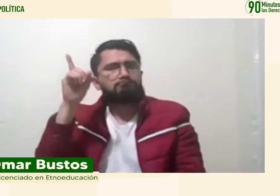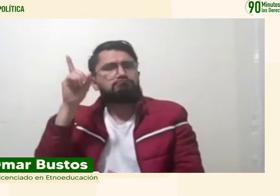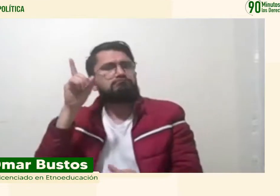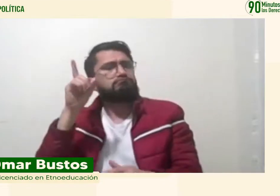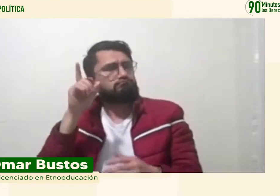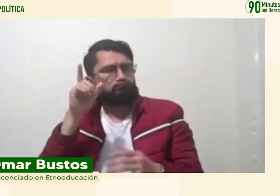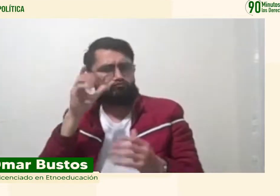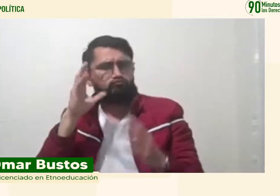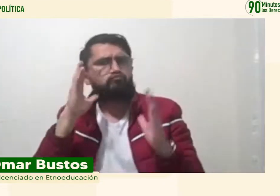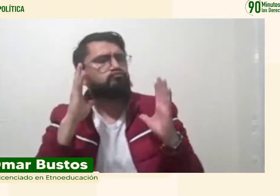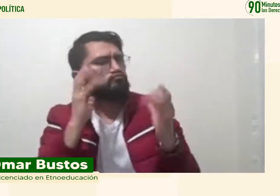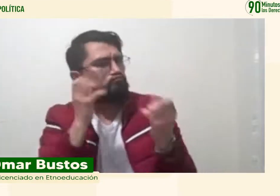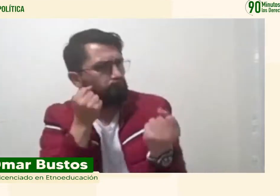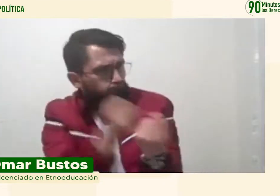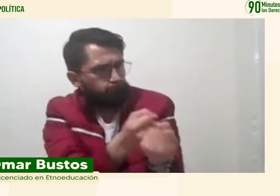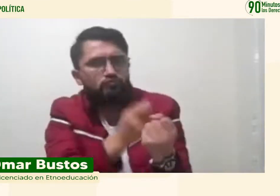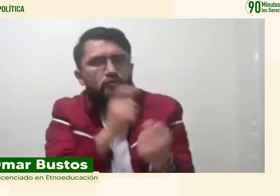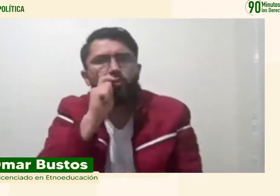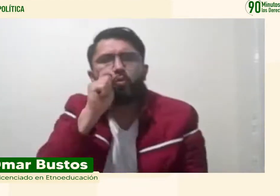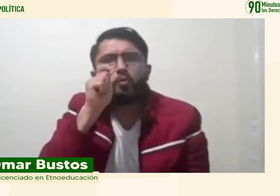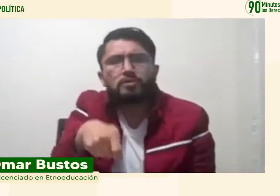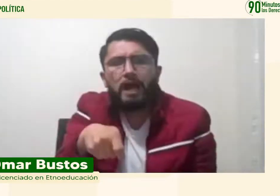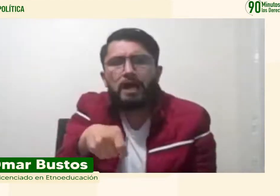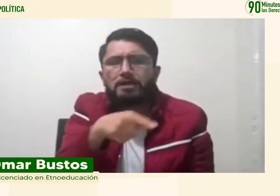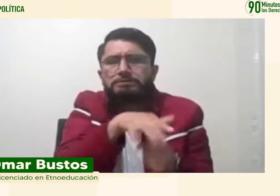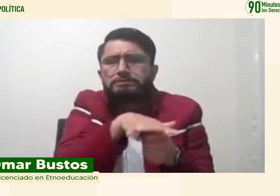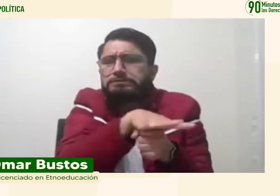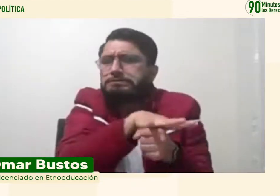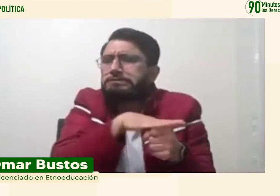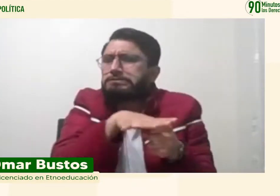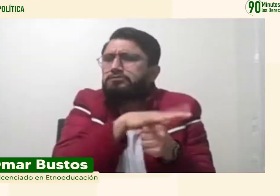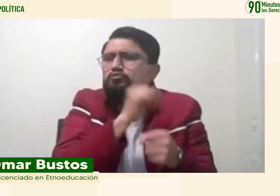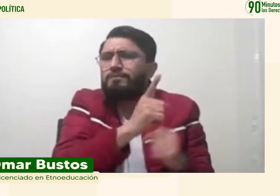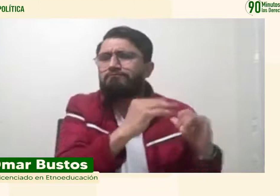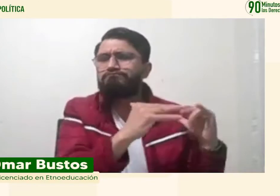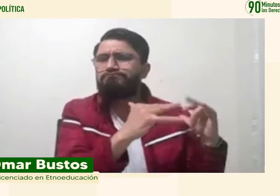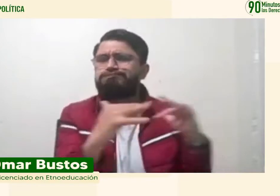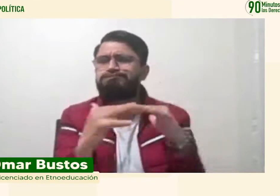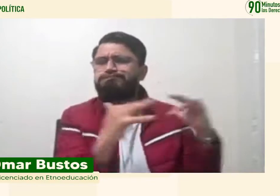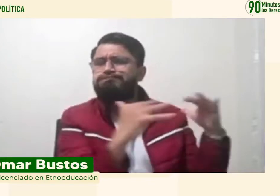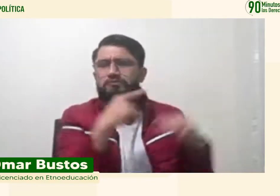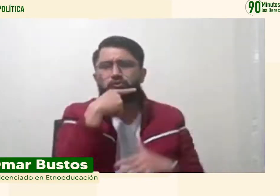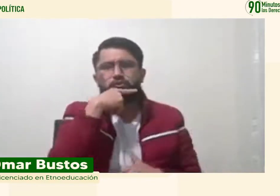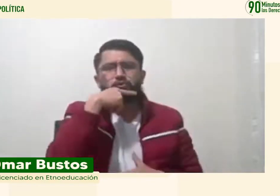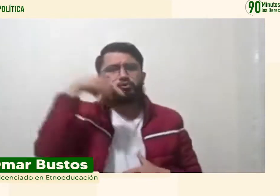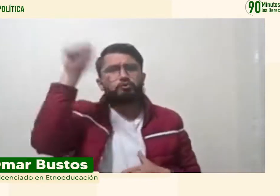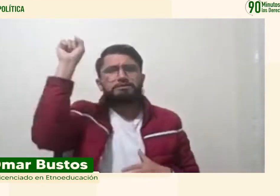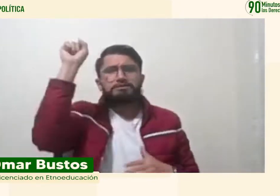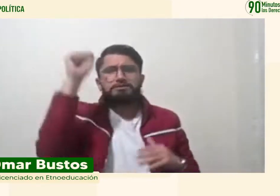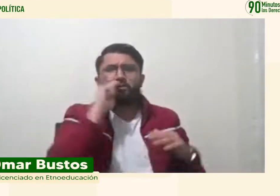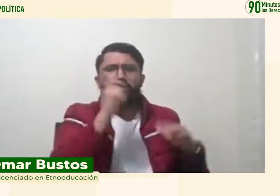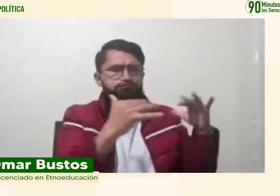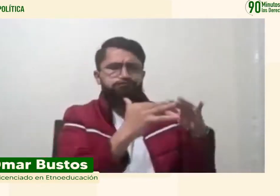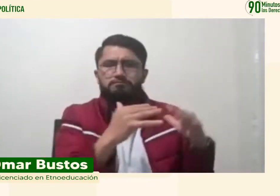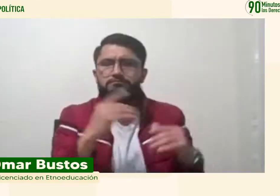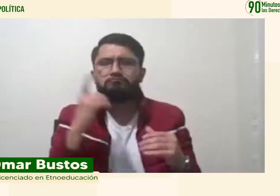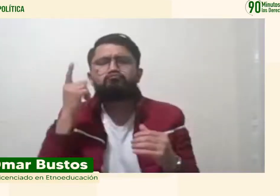ellos apoyan damos de un temor de ucrania hay una guerra que se desataron en estos